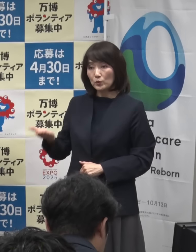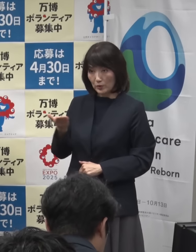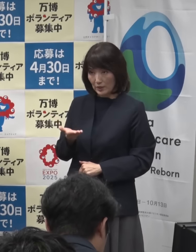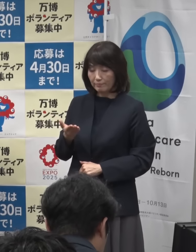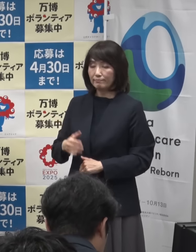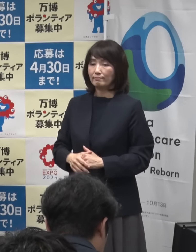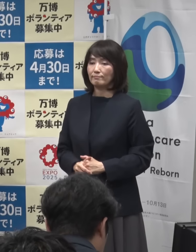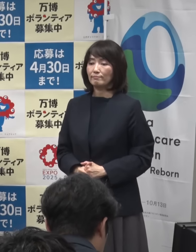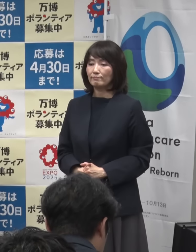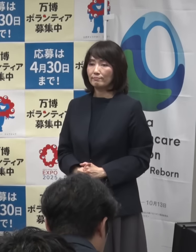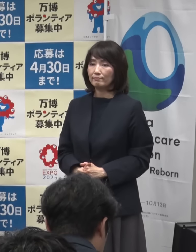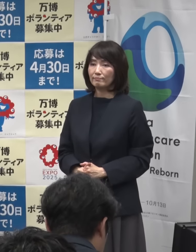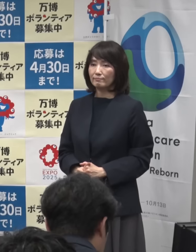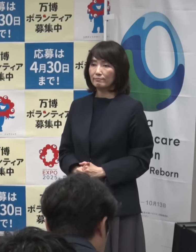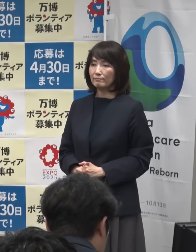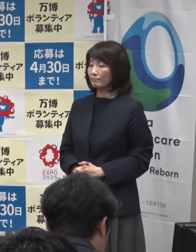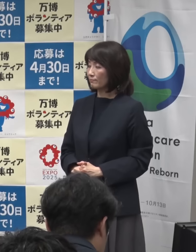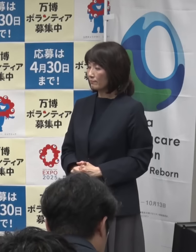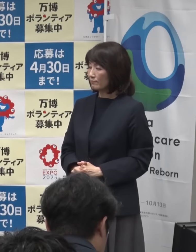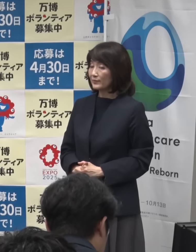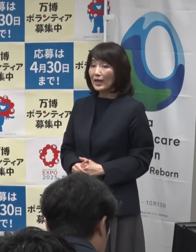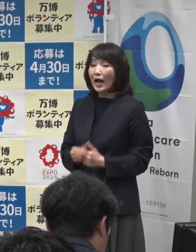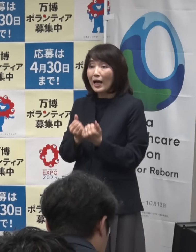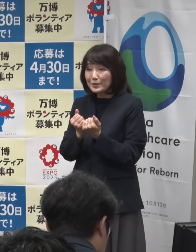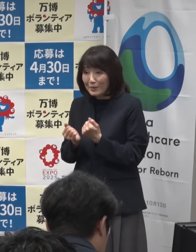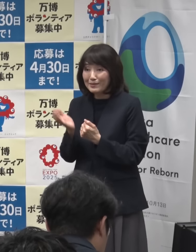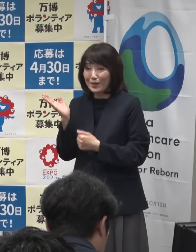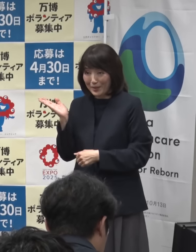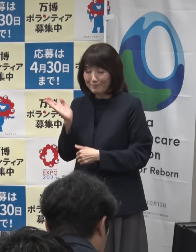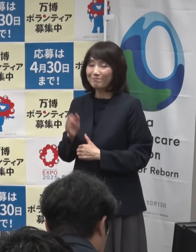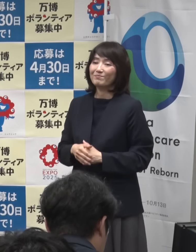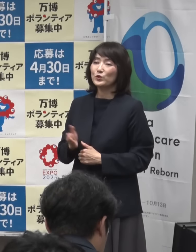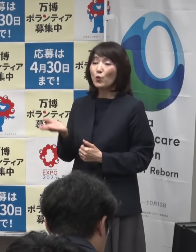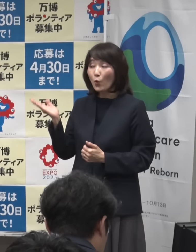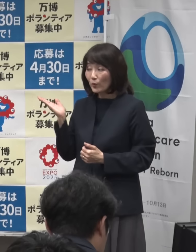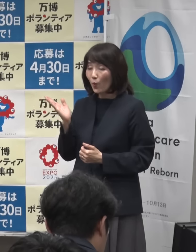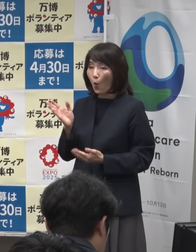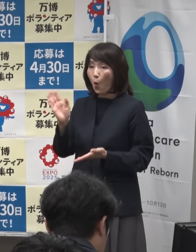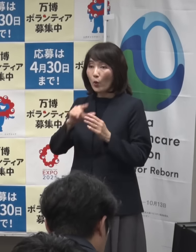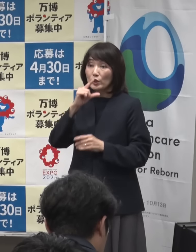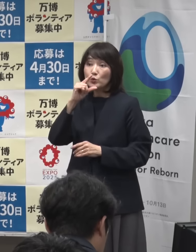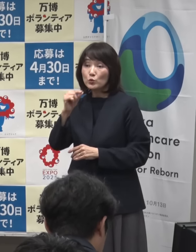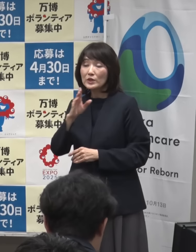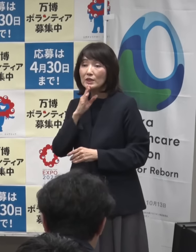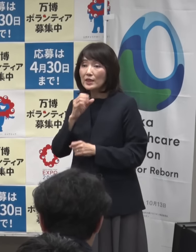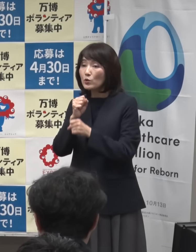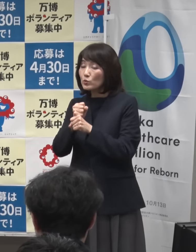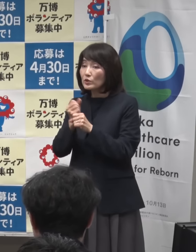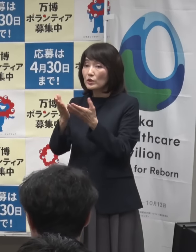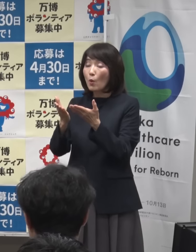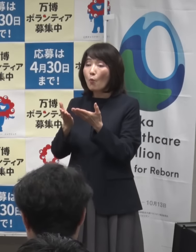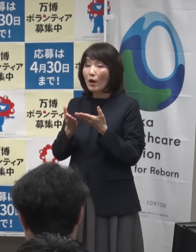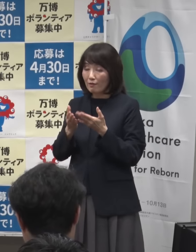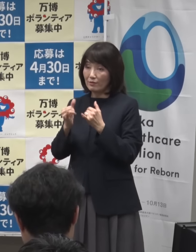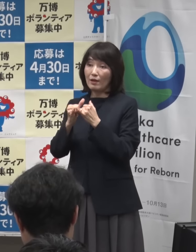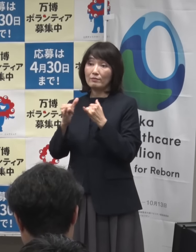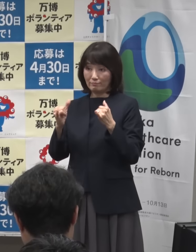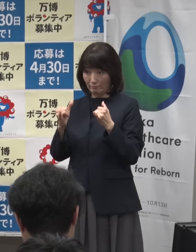。あ、すみません、失礼しました。そしてこの折り鶴ですけど、実際に折り鶴を作ってもらった人